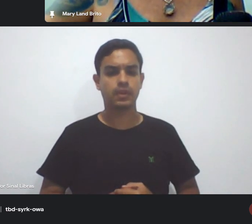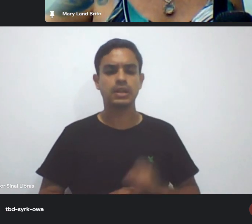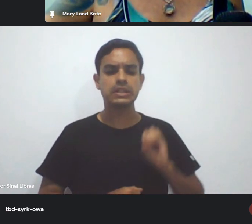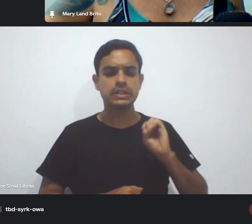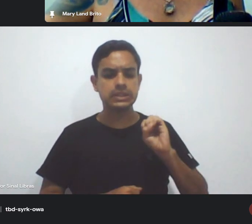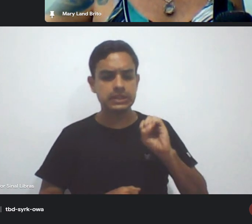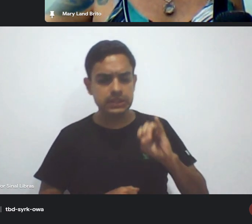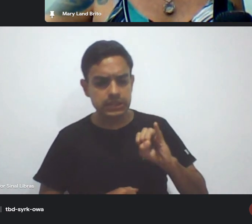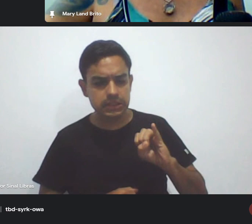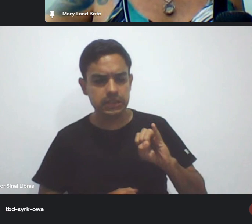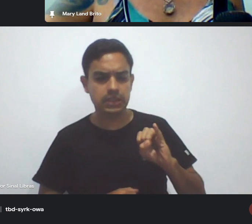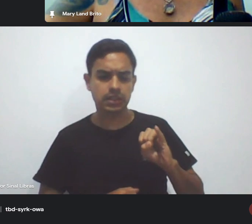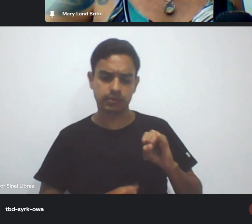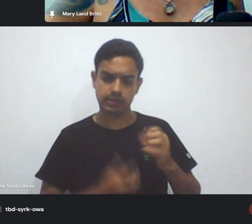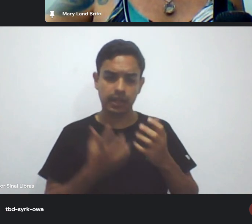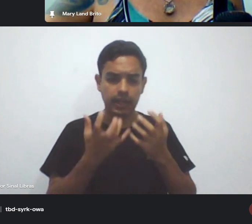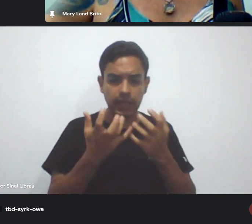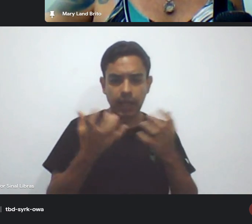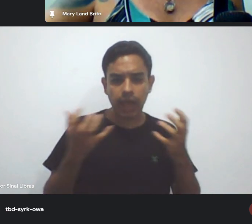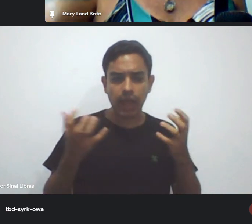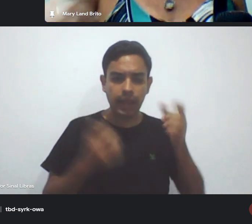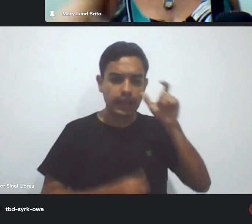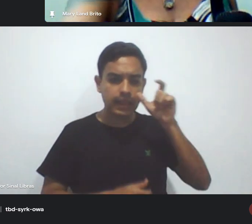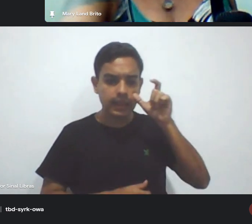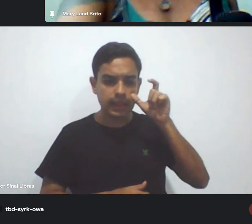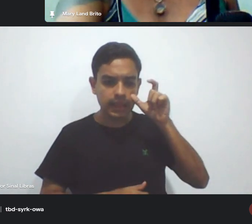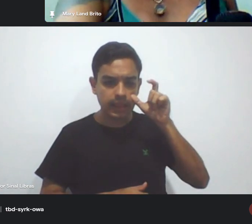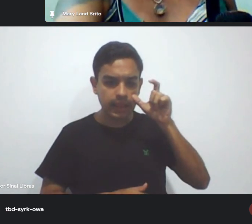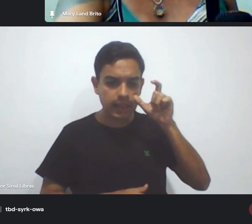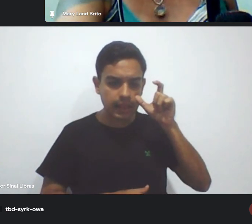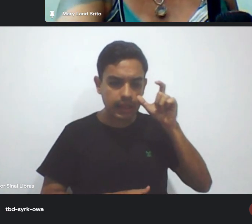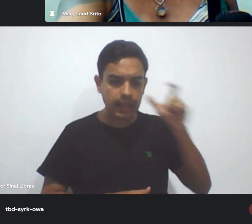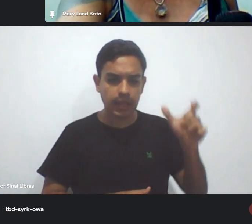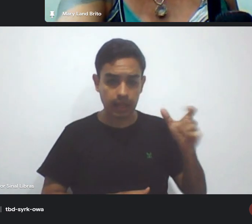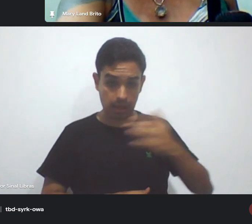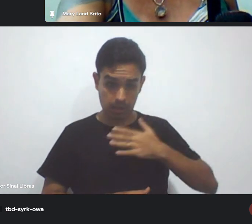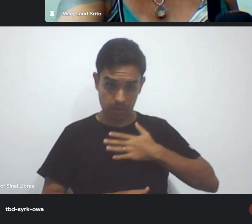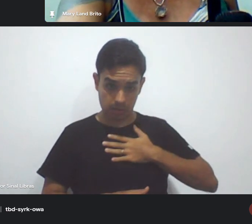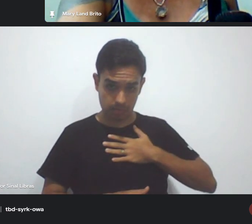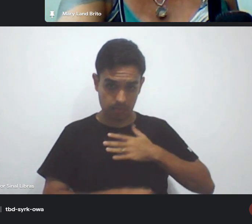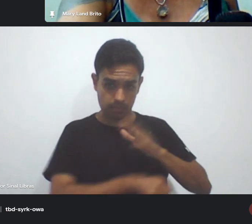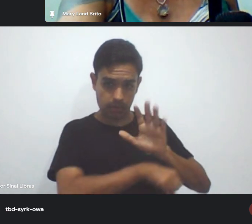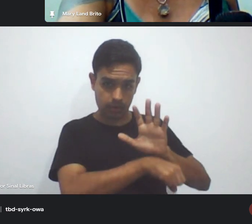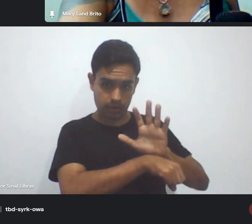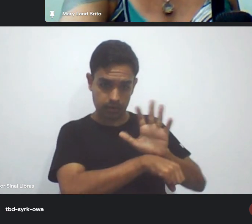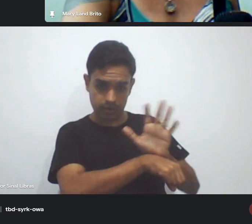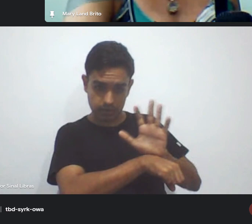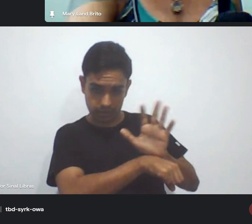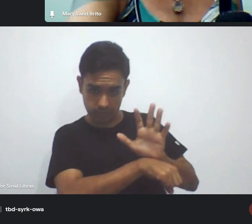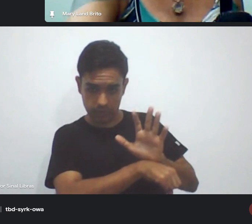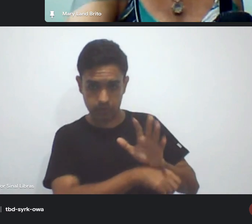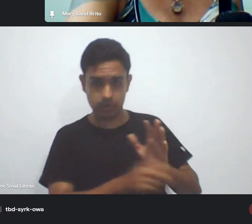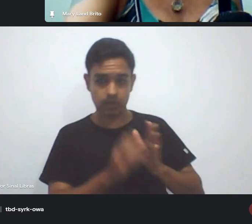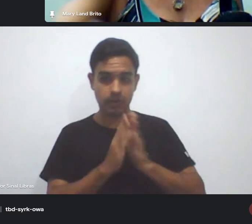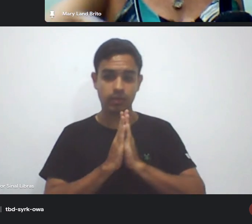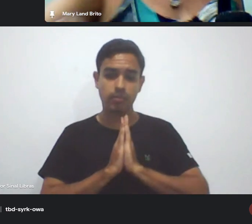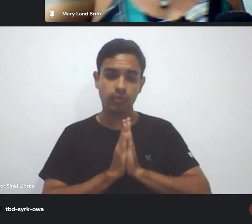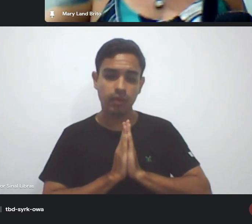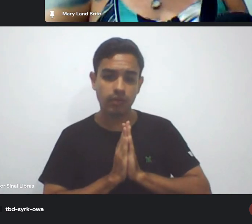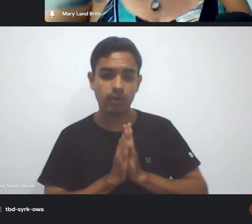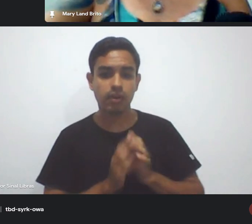ou quem não quiser, não, tem que querer, tá, pessoal? Tem que querer ver os meus vídeos, pelo amor de papaizinho.